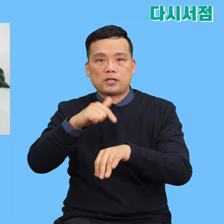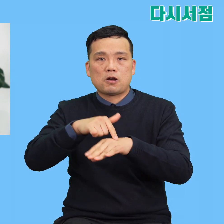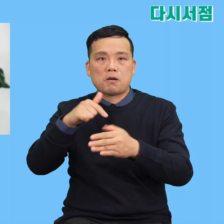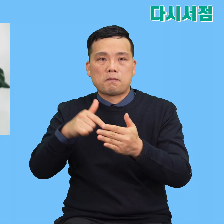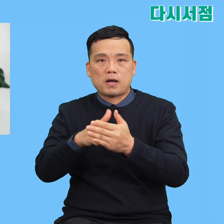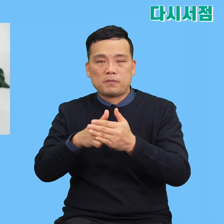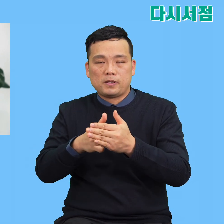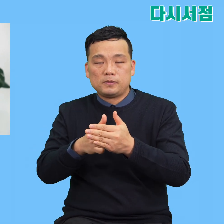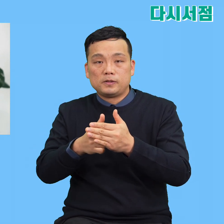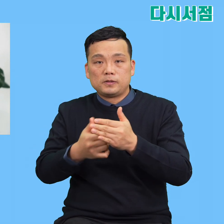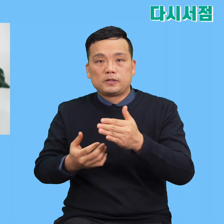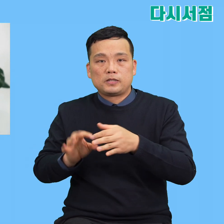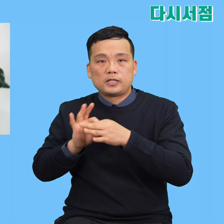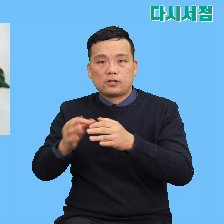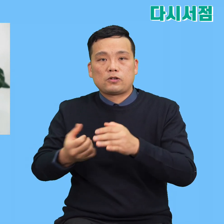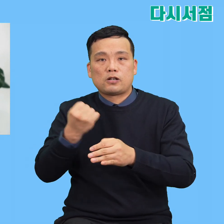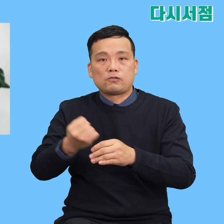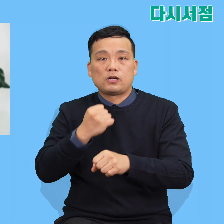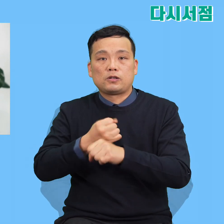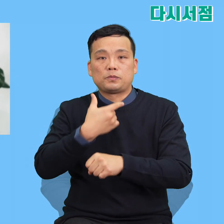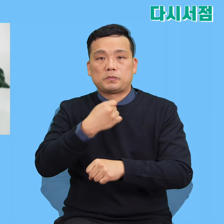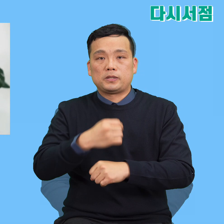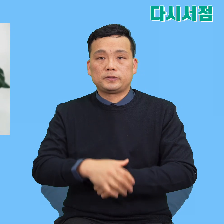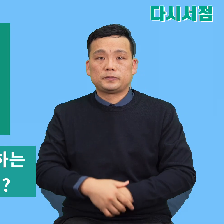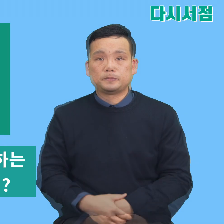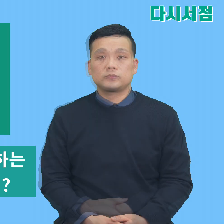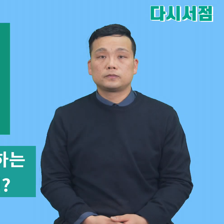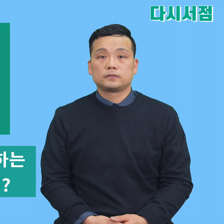때까지는 이어가고 싶다라고 생각을 하고 있어요.